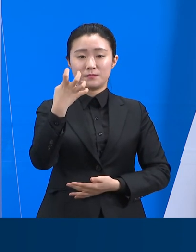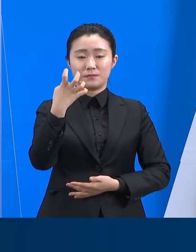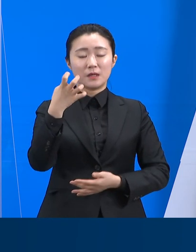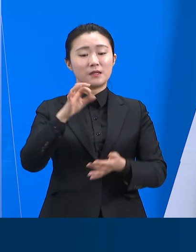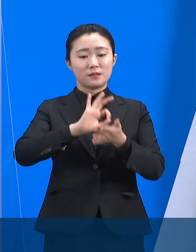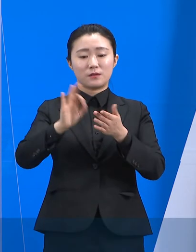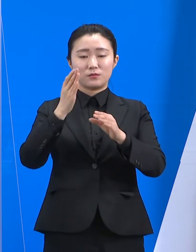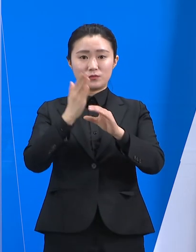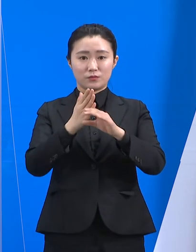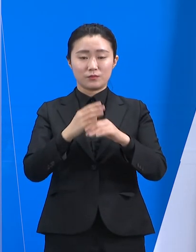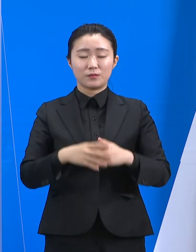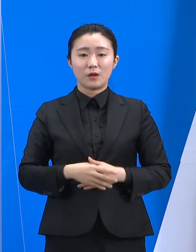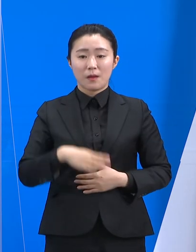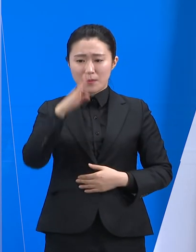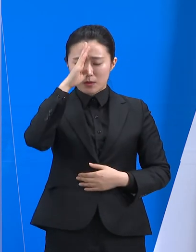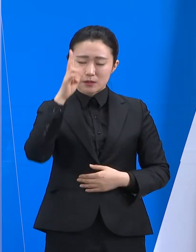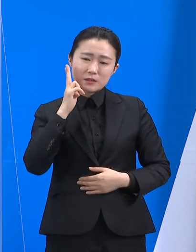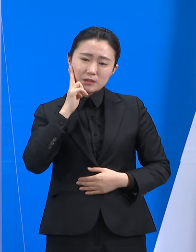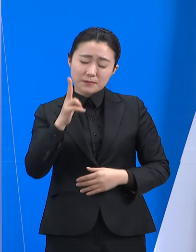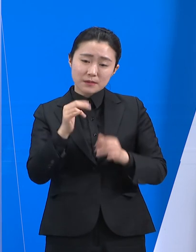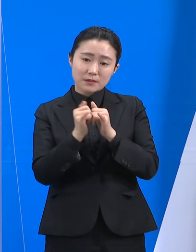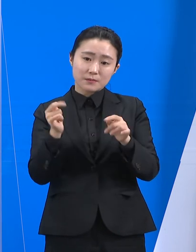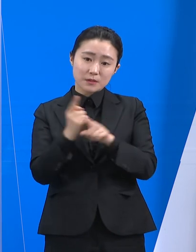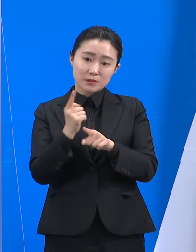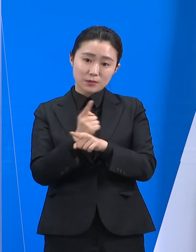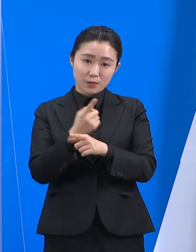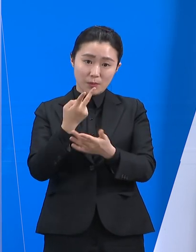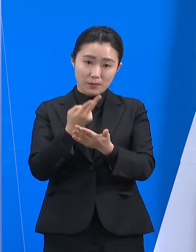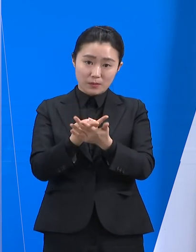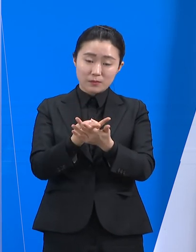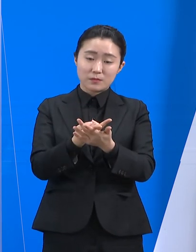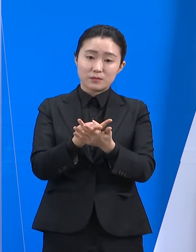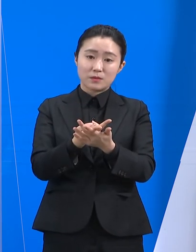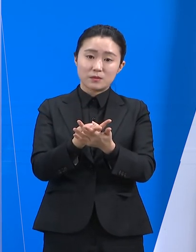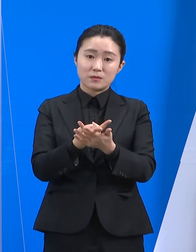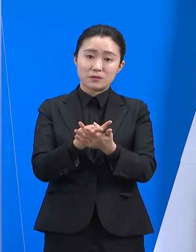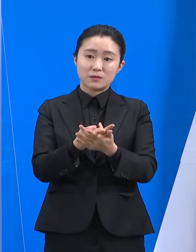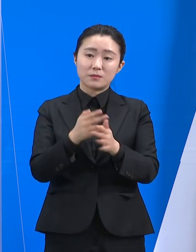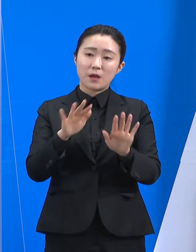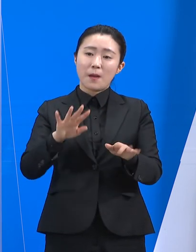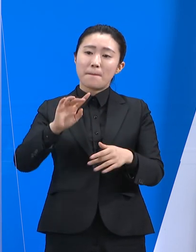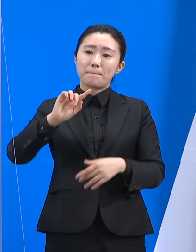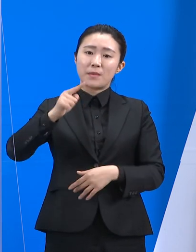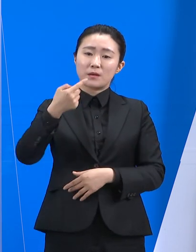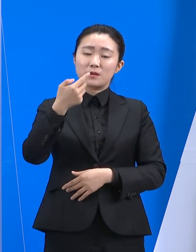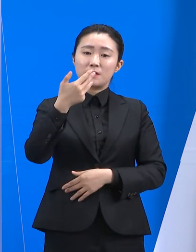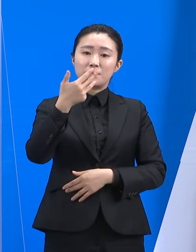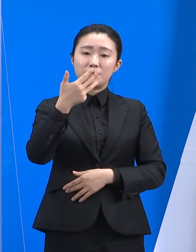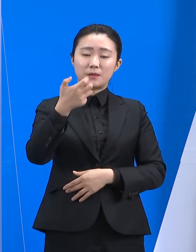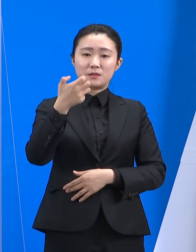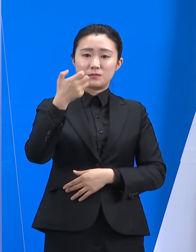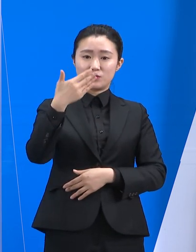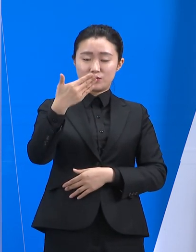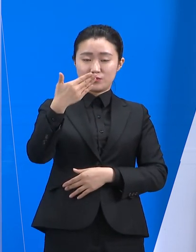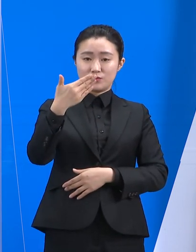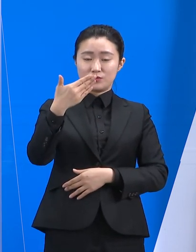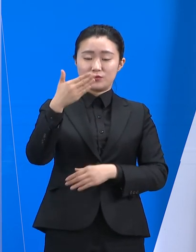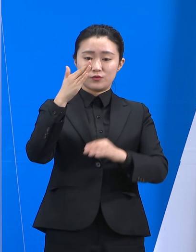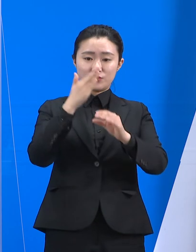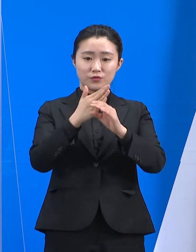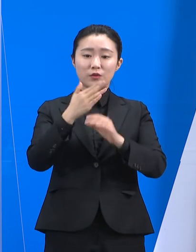중증 환자 치료 병상은 총 198병상 확보되어 있고, 이중 67개를 사용하고